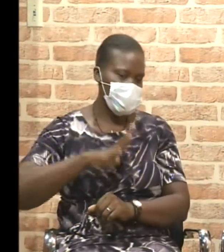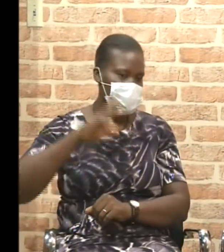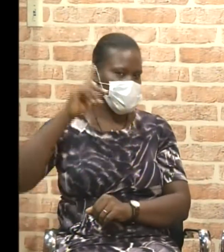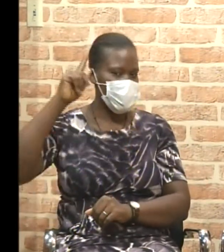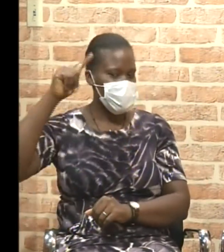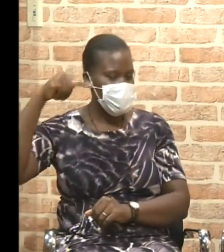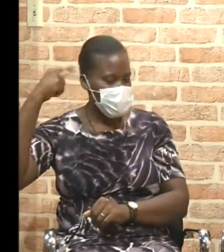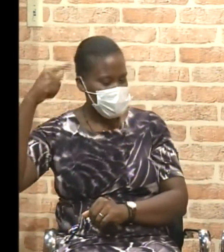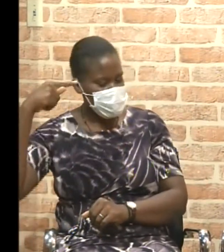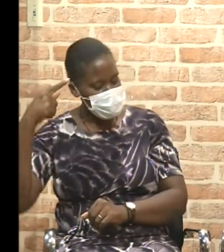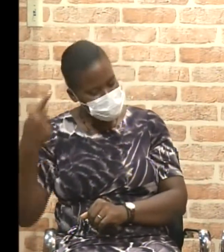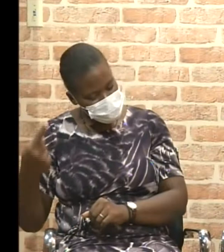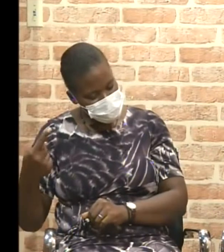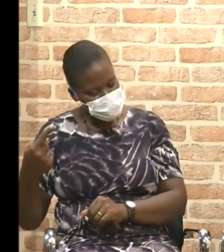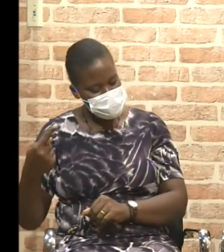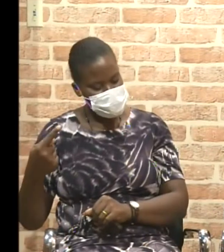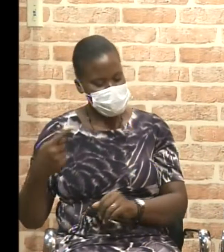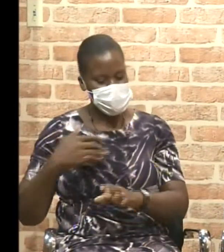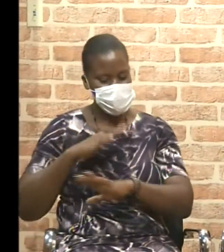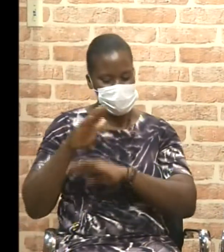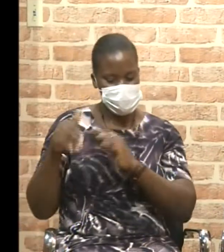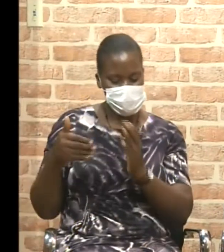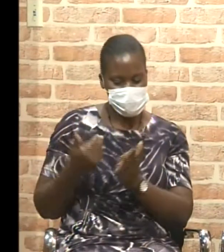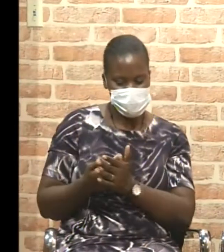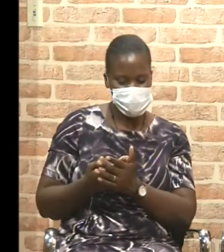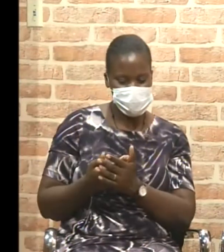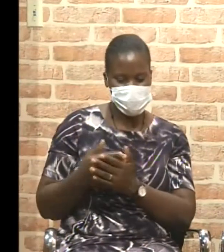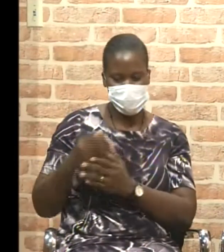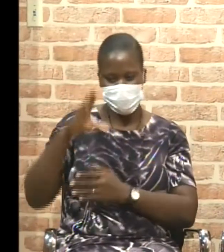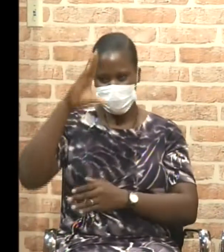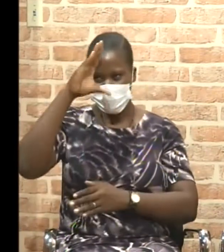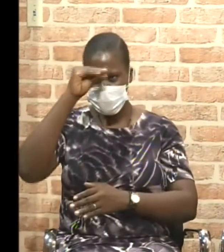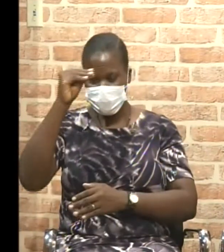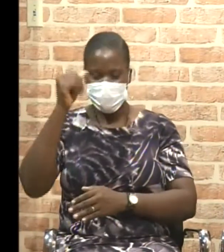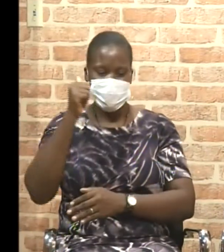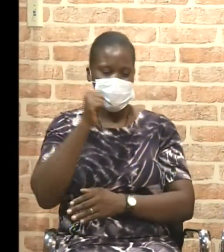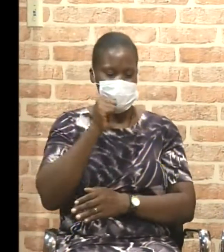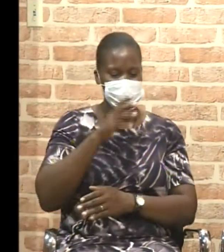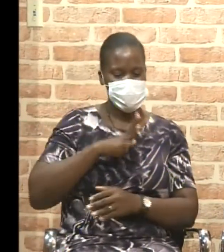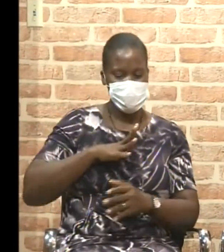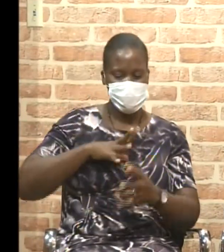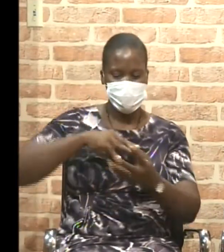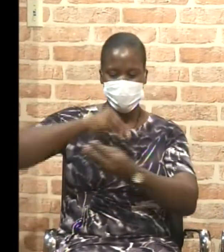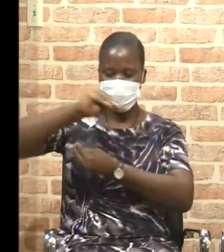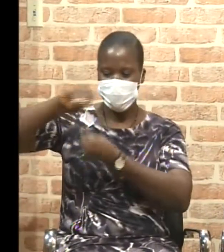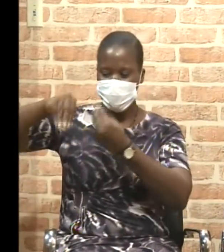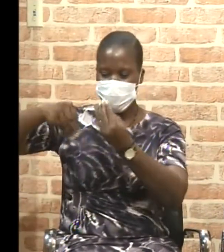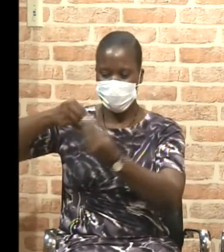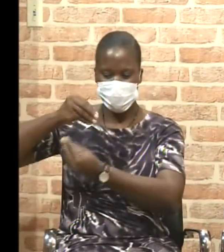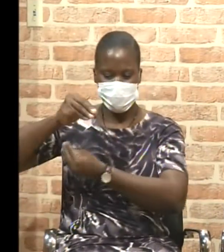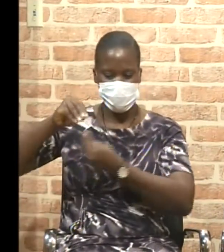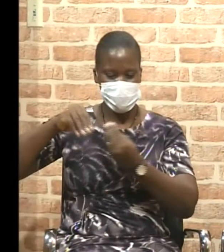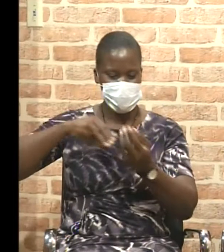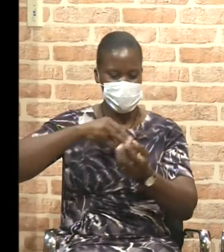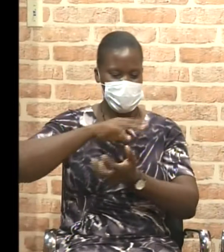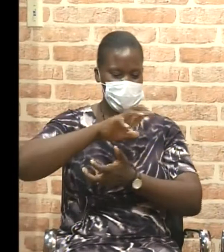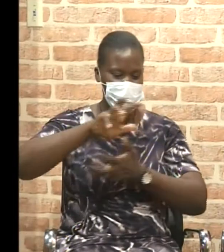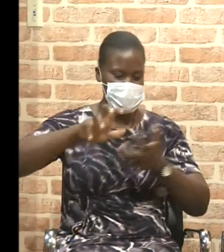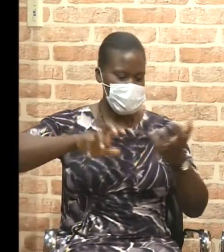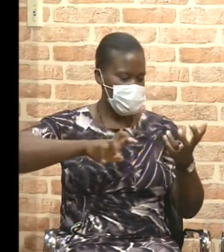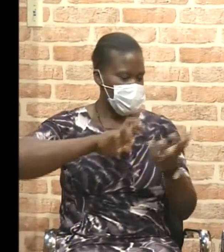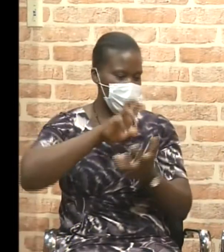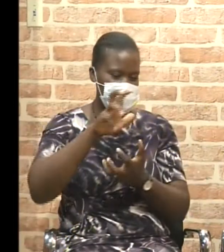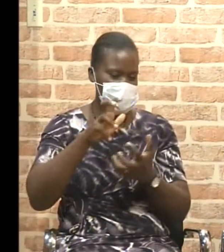psychosocial, ensemble, tout dans le même espace, garçons, tout dans le même espace, et vraiment, c'est chaotique. Nous avons tout le problème,